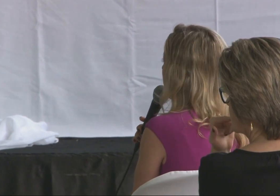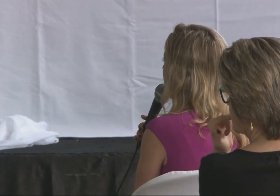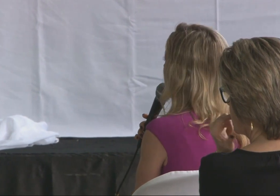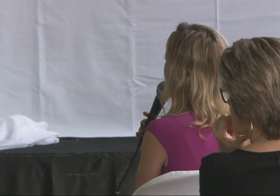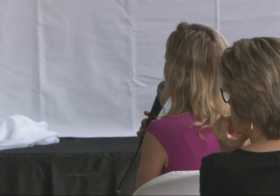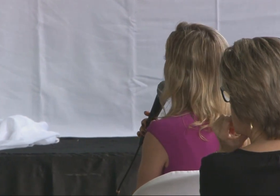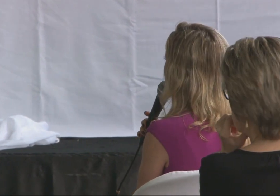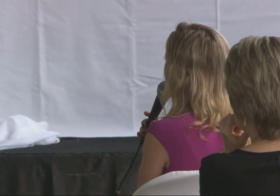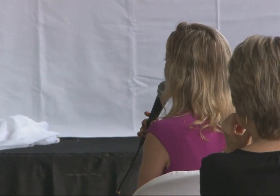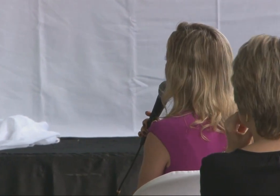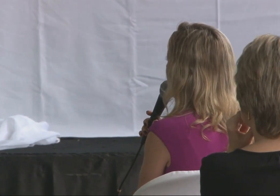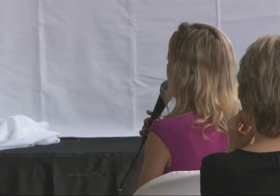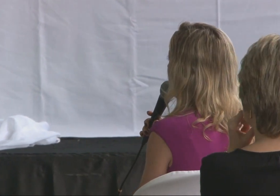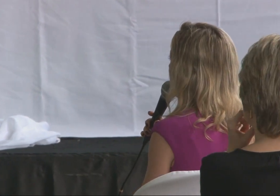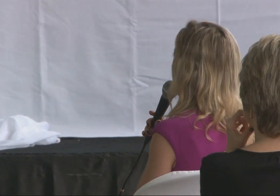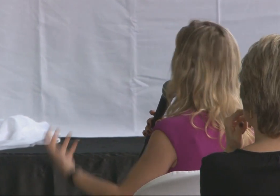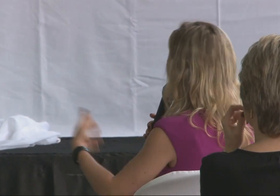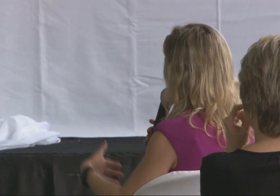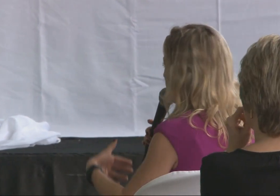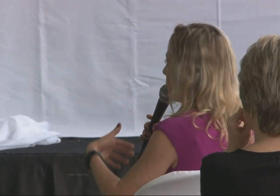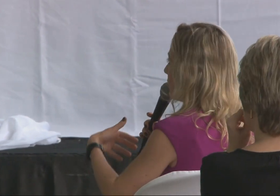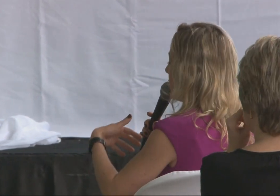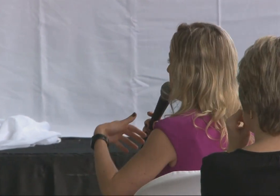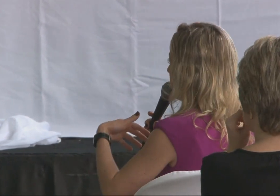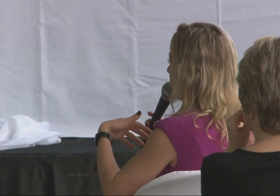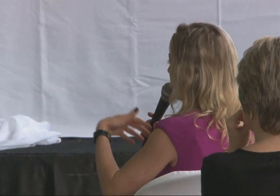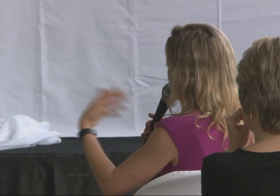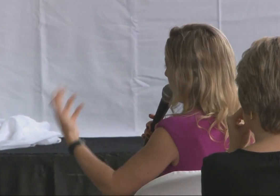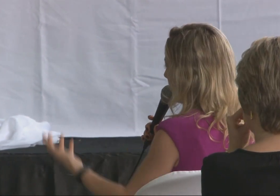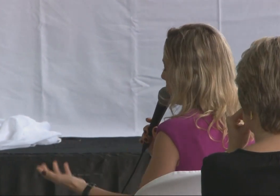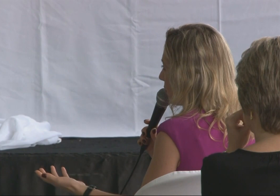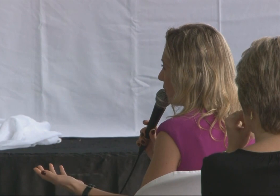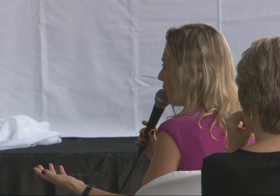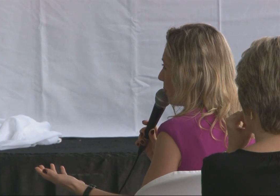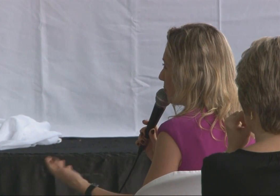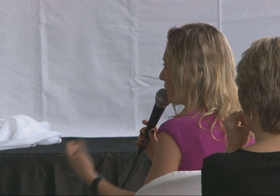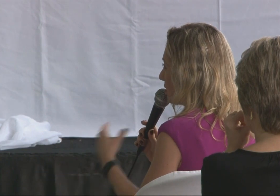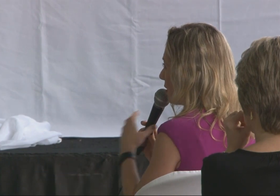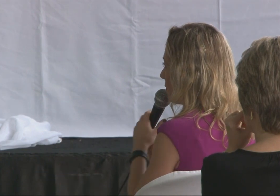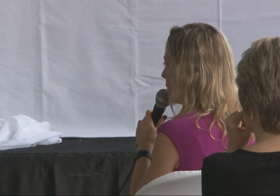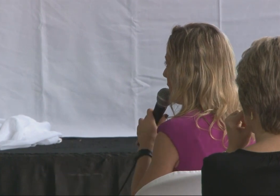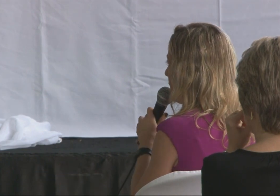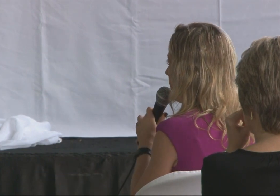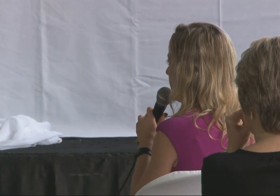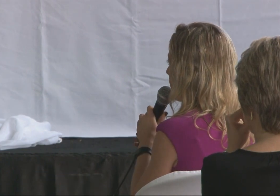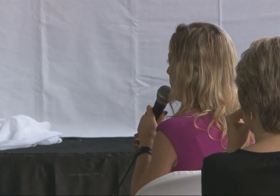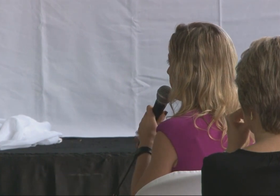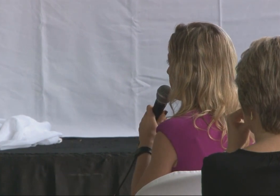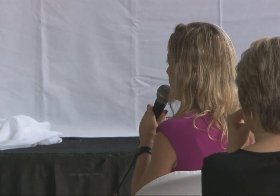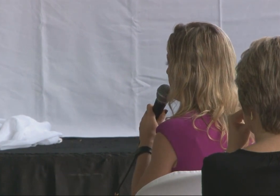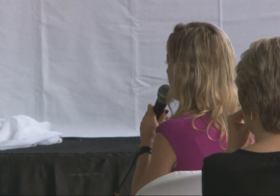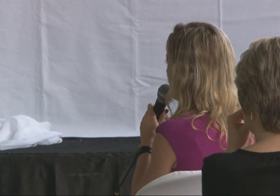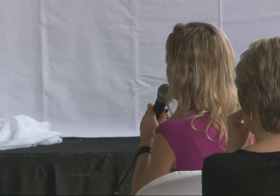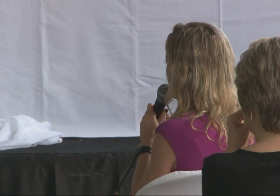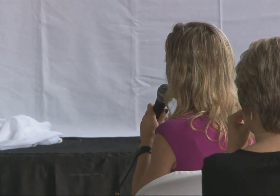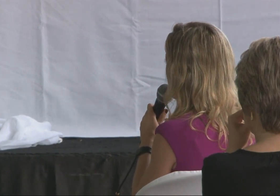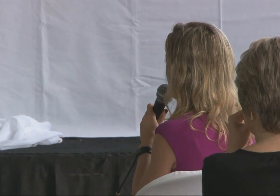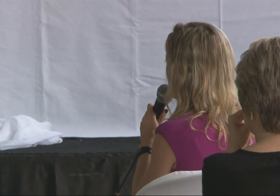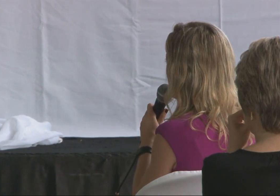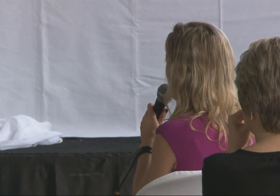poder incluir, poder tratar da melhor forma possível. E, como você falou, é lógico que a gente não pode